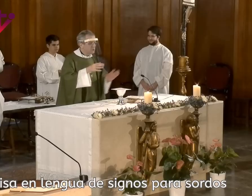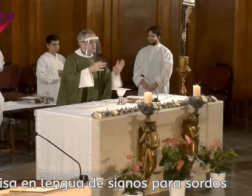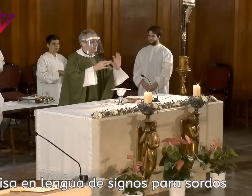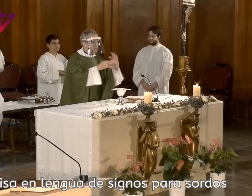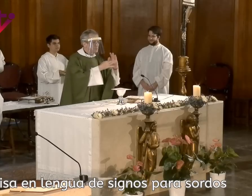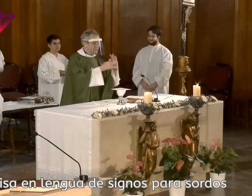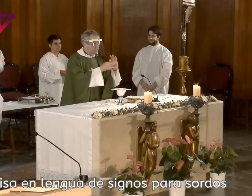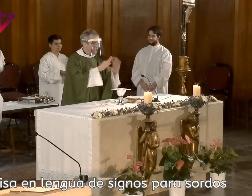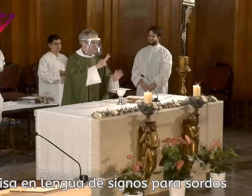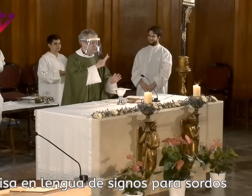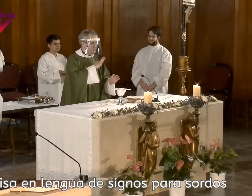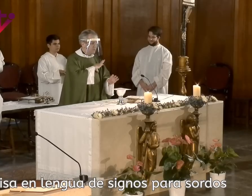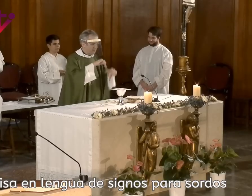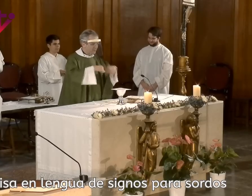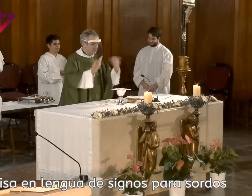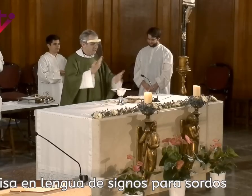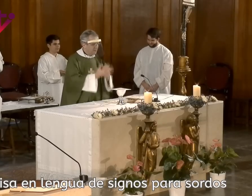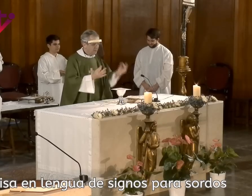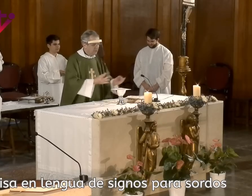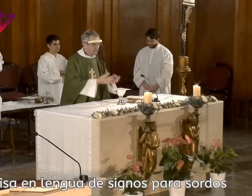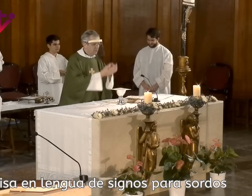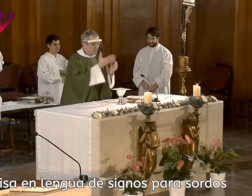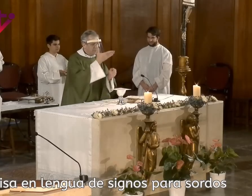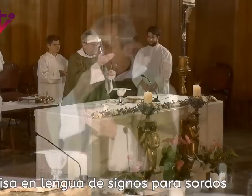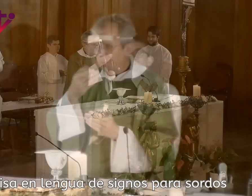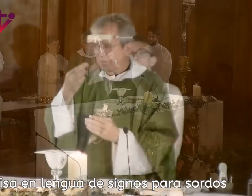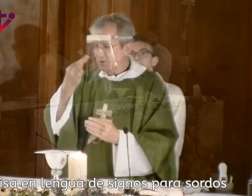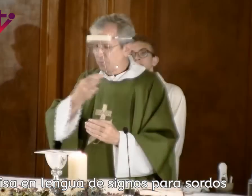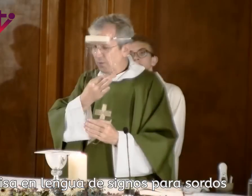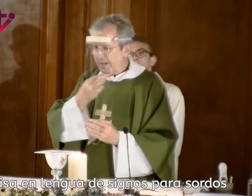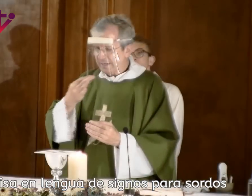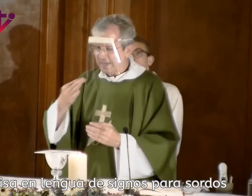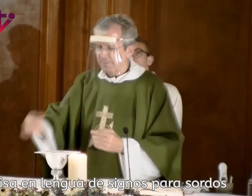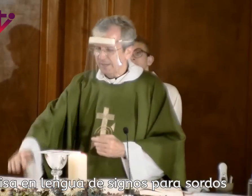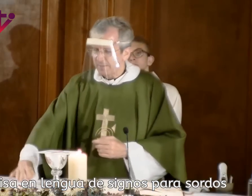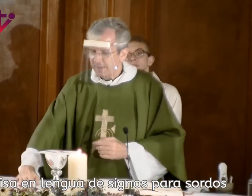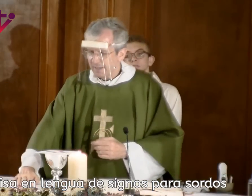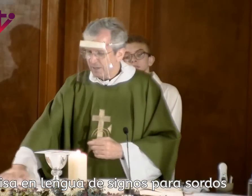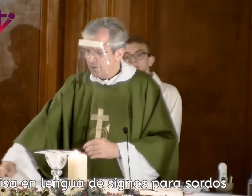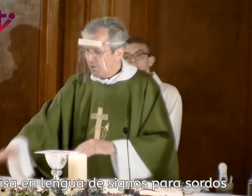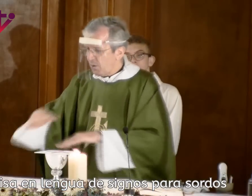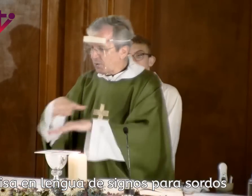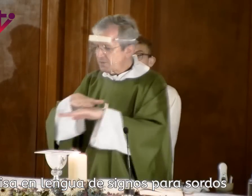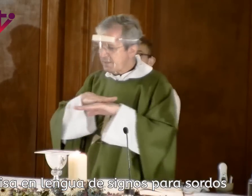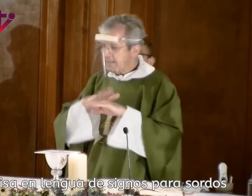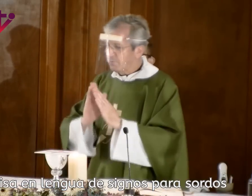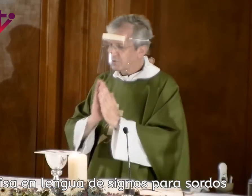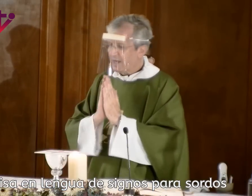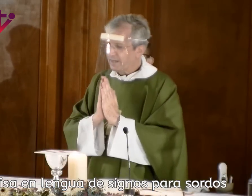Aquellos que estáis unidos espiritualmente a esta celebración y que no podréis comulgar sacramentalmente, os invitamos a